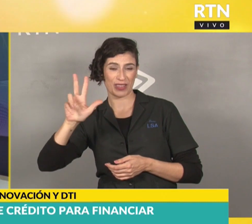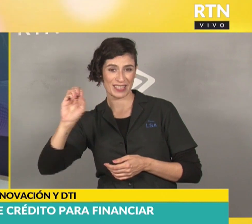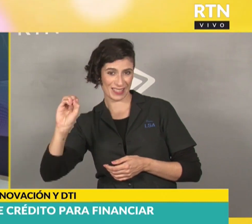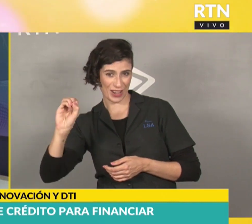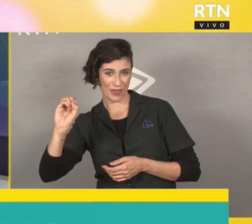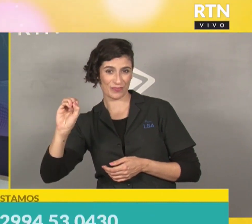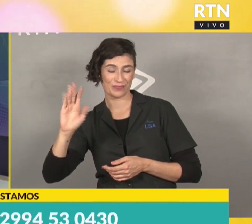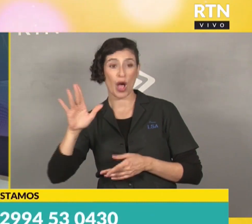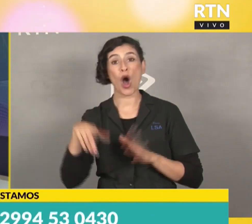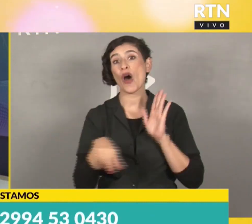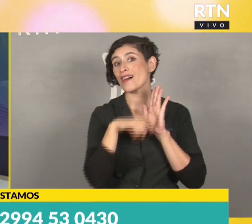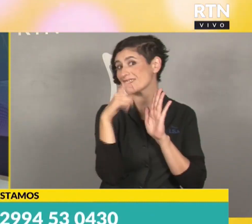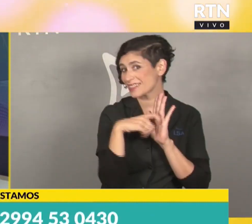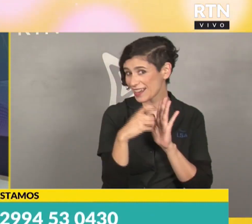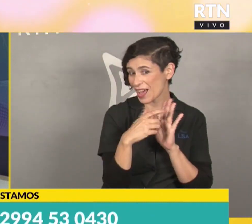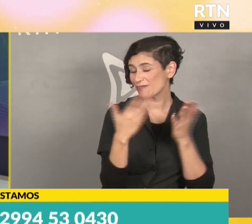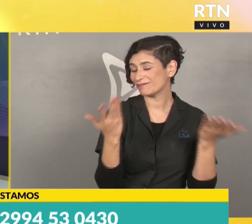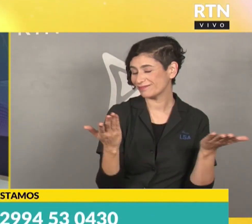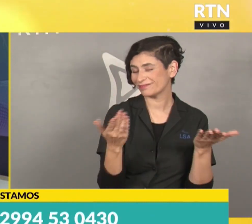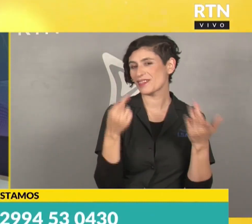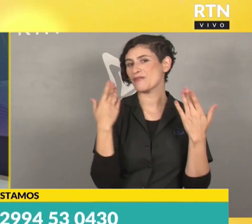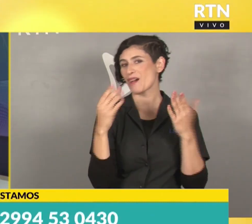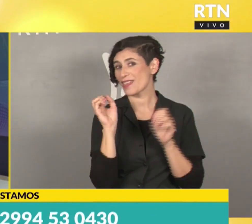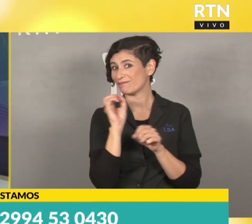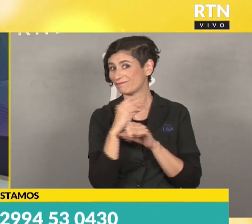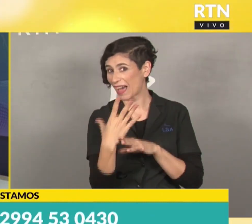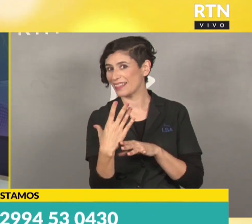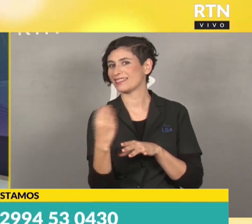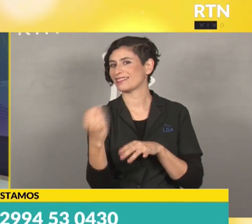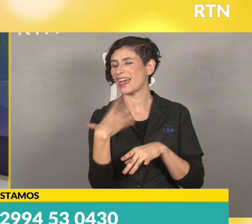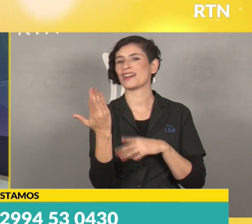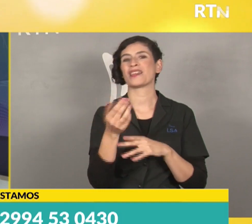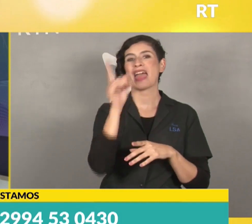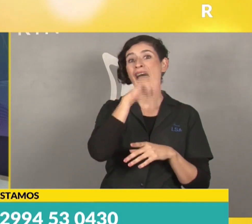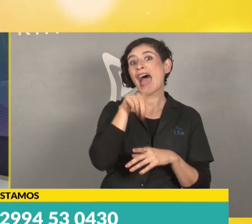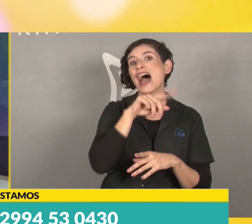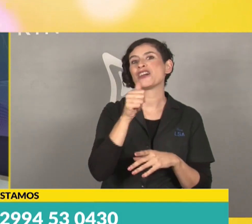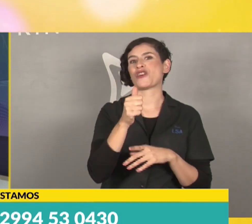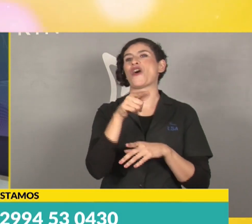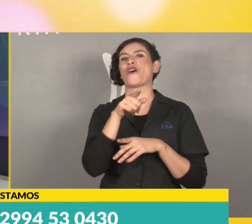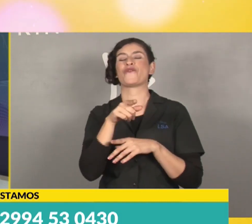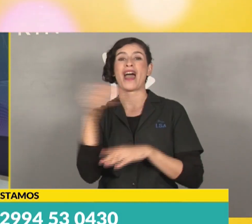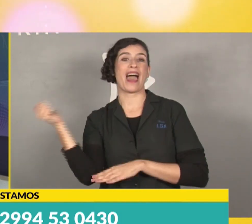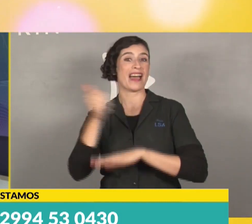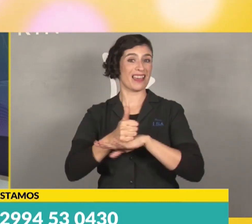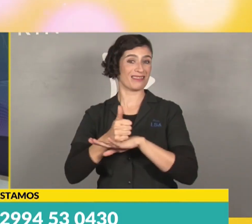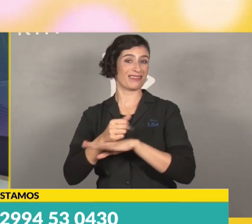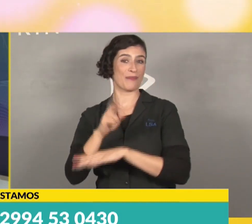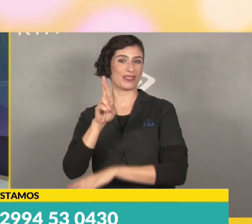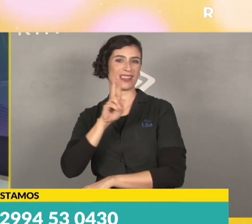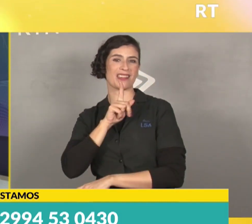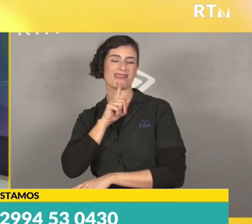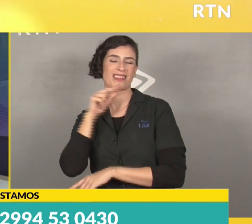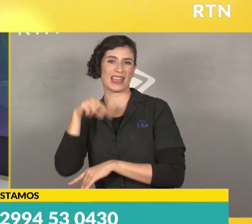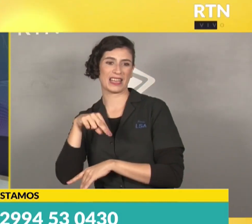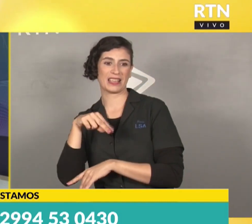299-4530-430 o por Instagram también nos pueden se pueden comunicar con nosotros en @ acá estamos RTN.